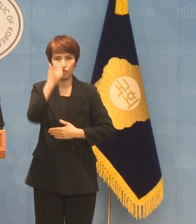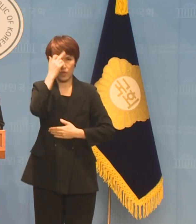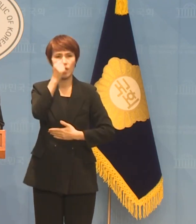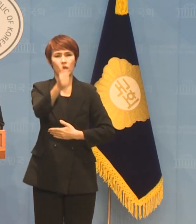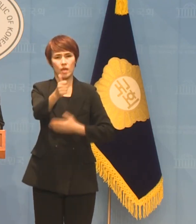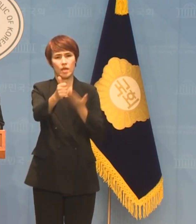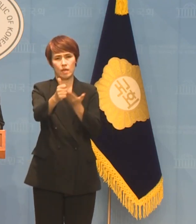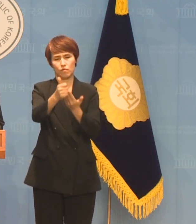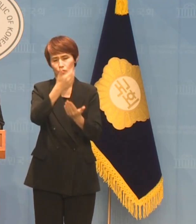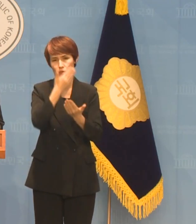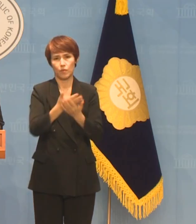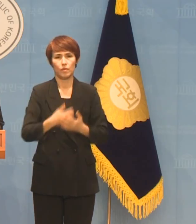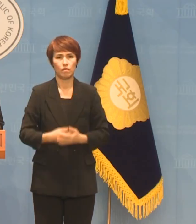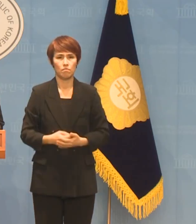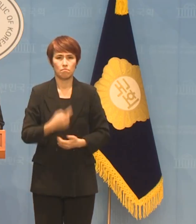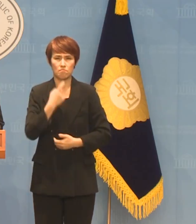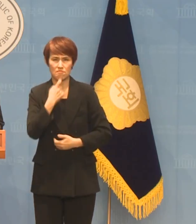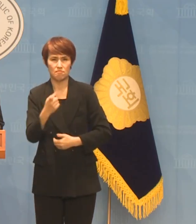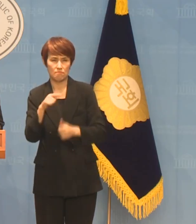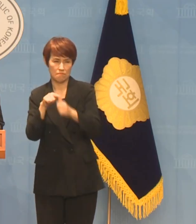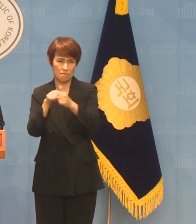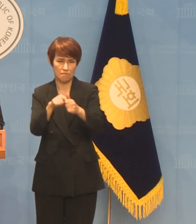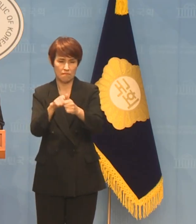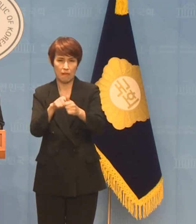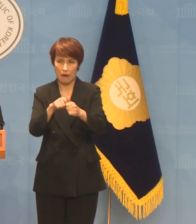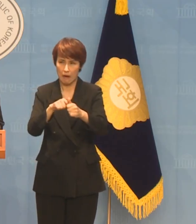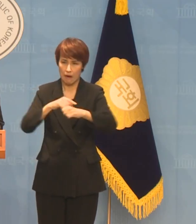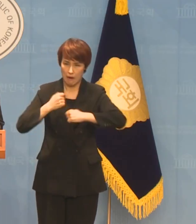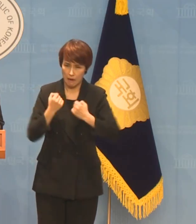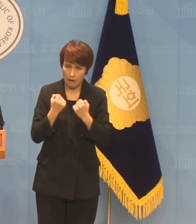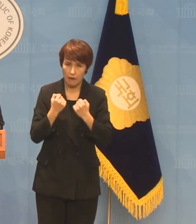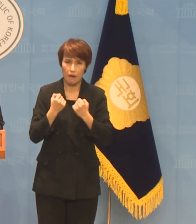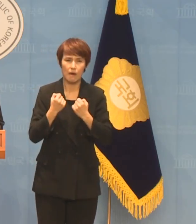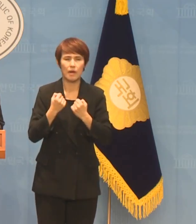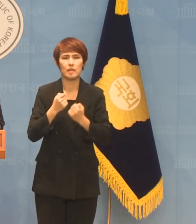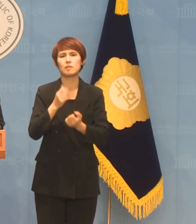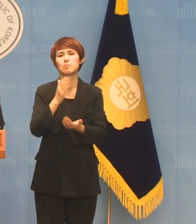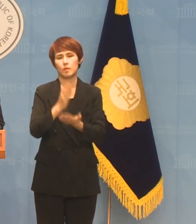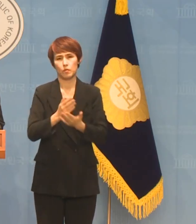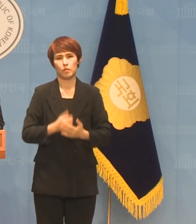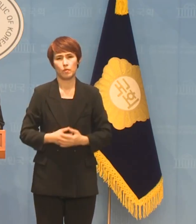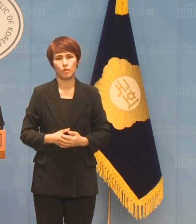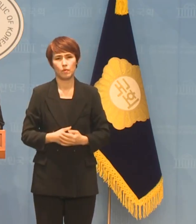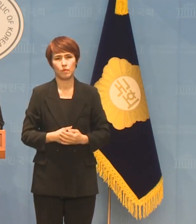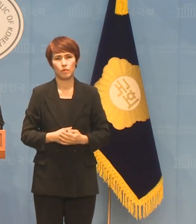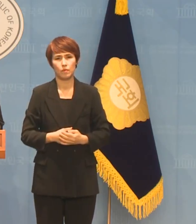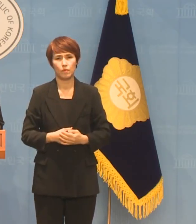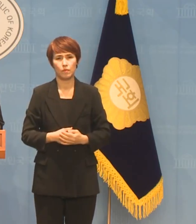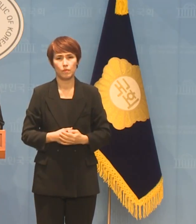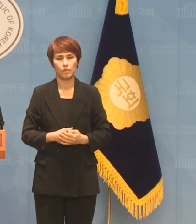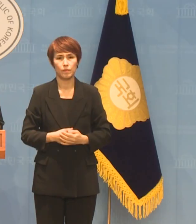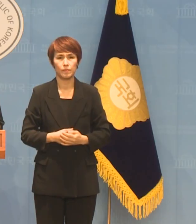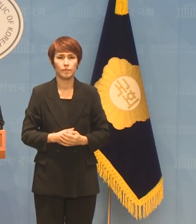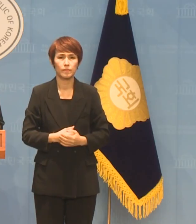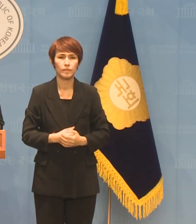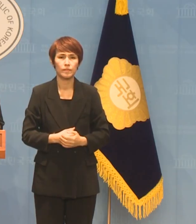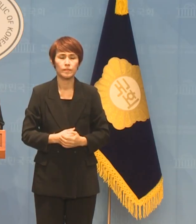재권한대행입니다. 협박에 굴복해서 역사에 죄를 짓지 말기를